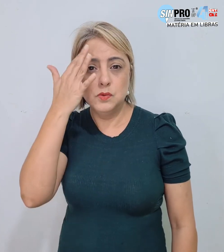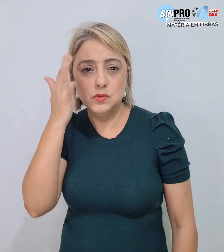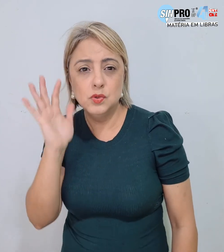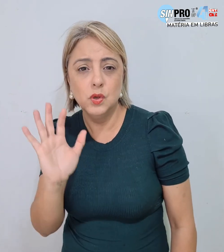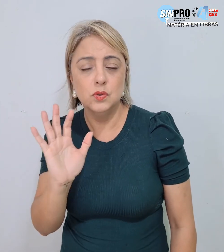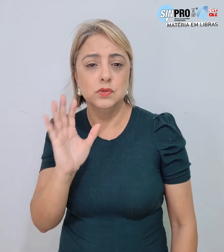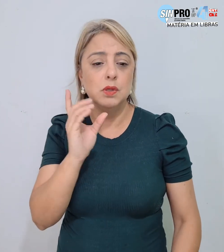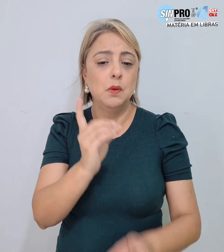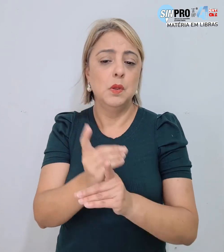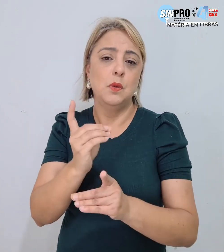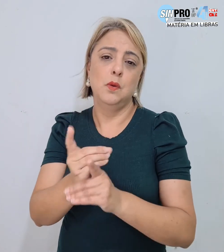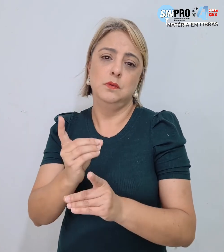encontrada